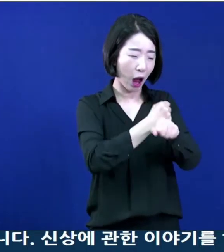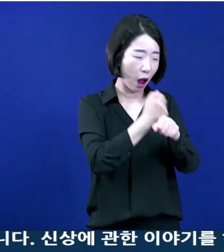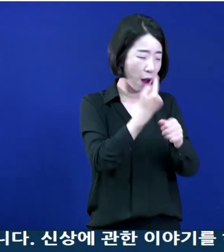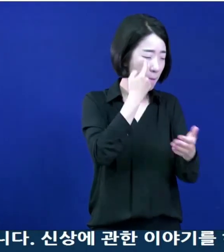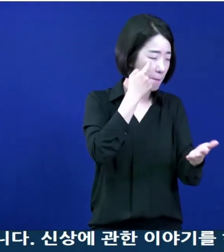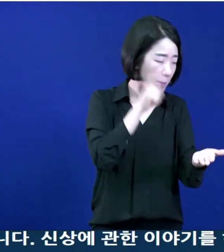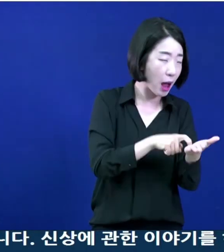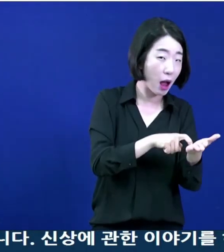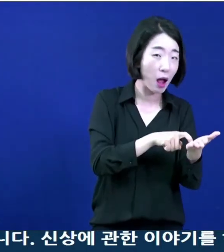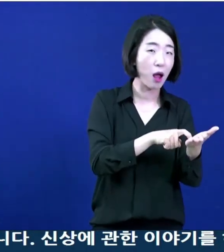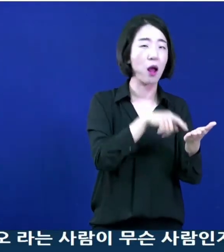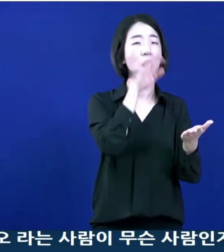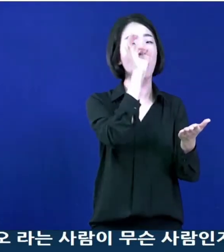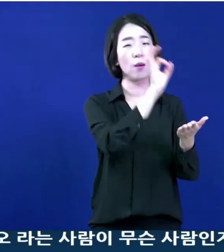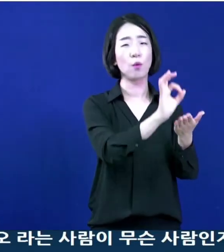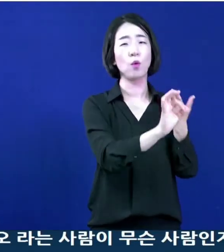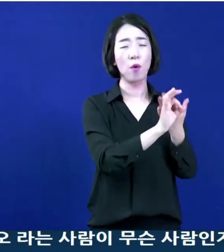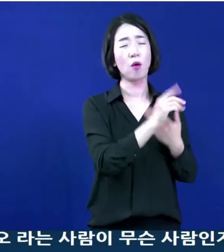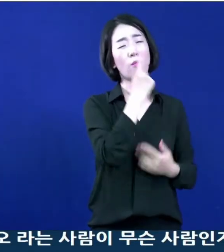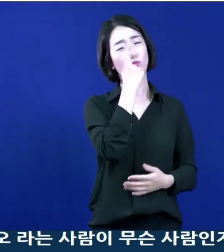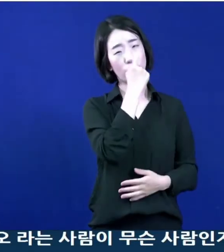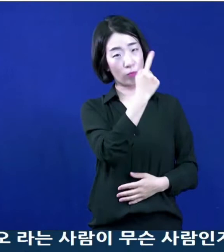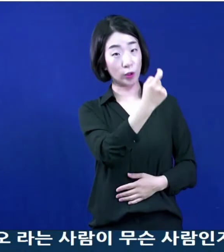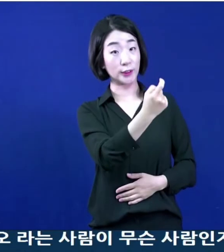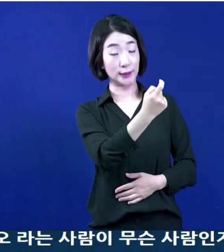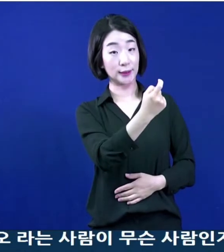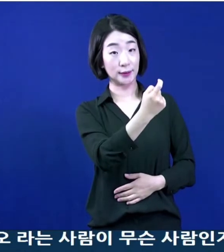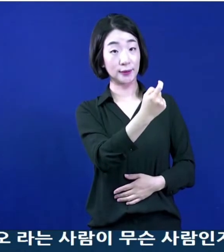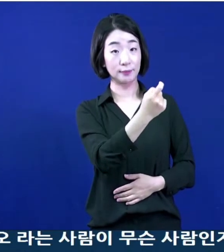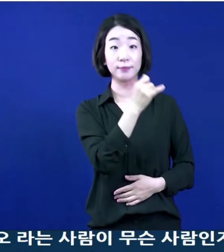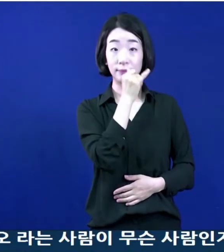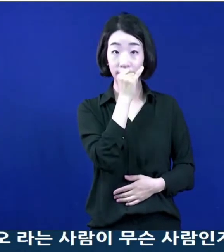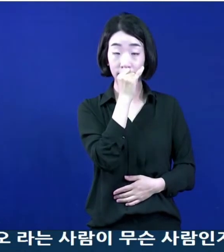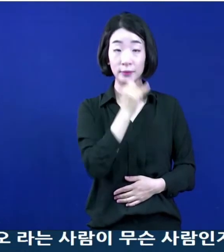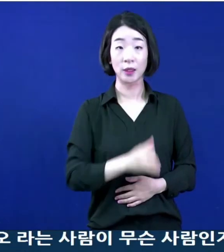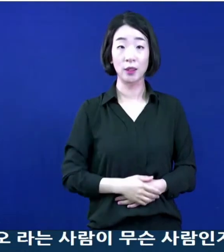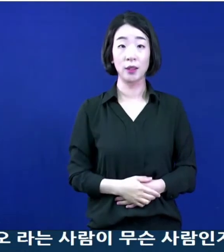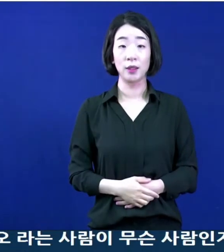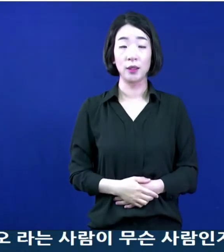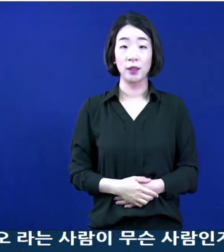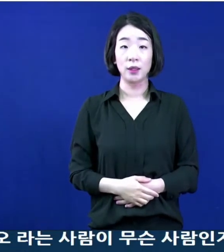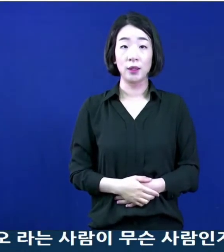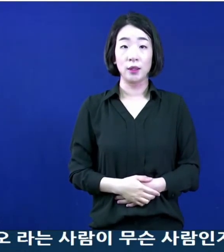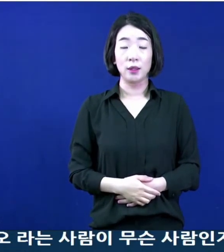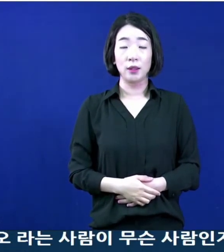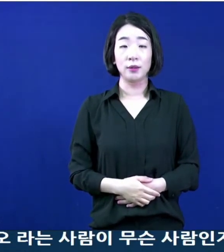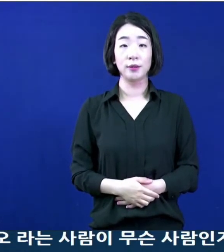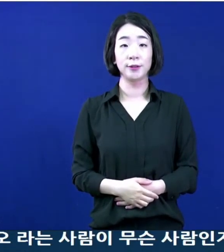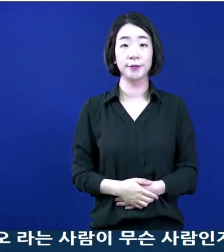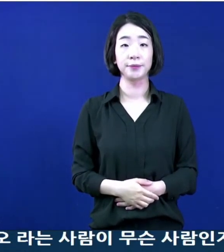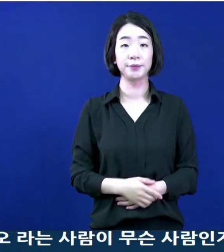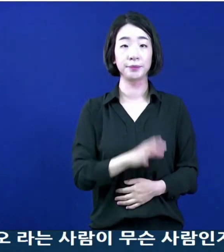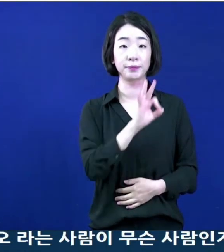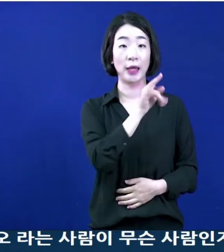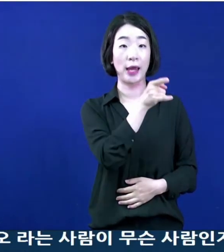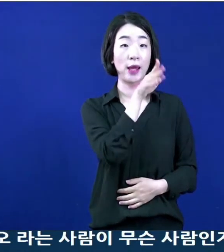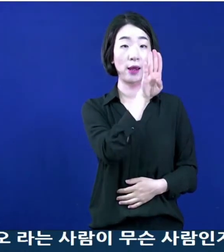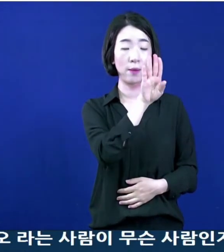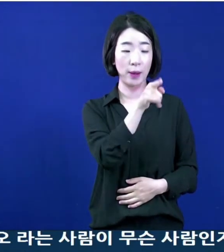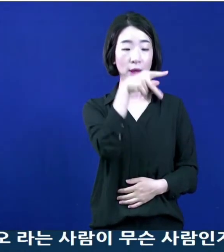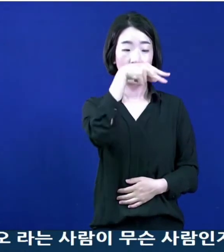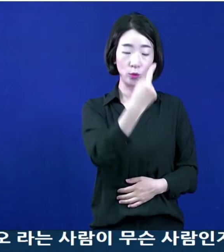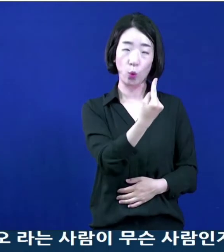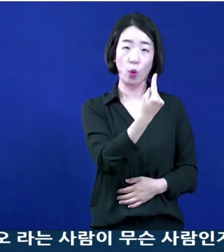놓은 부분만 봐도 굉장히 멋있는 게 에베소다. 지난주에 말씀드렸죠. 조금 있다가 에베소 도시의 일부만